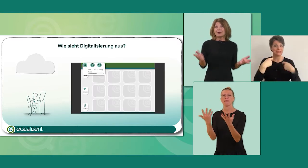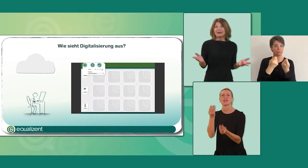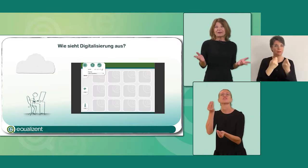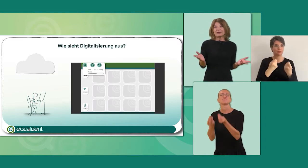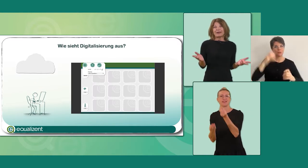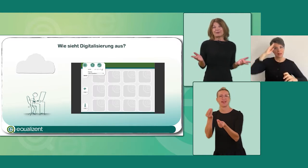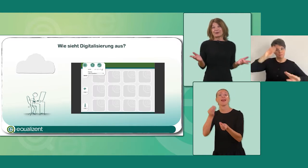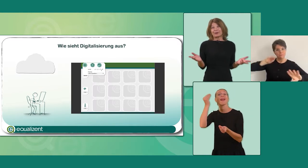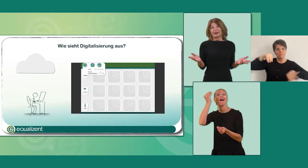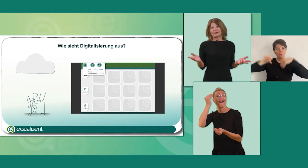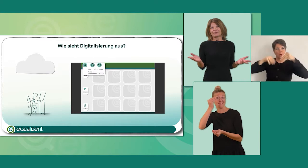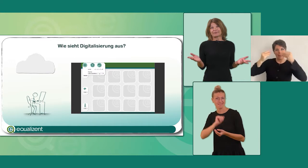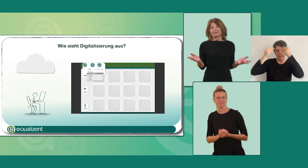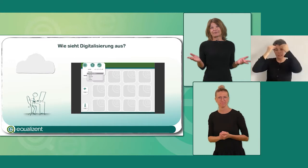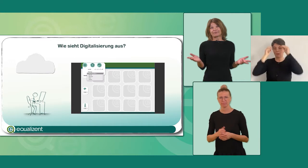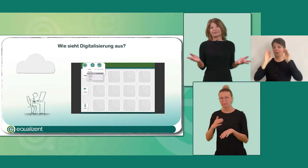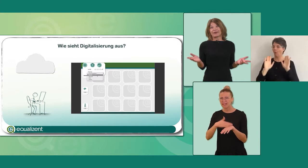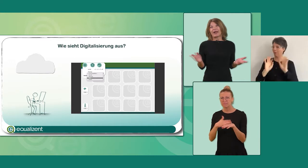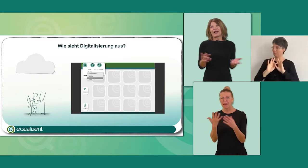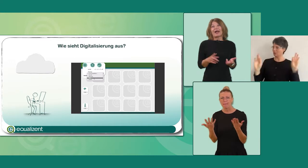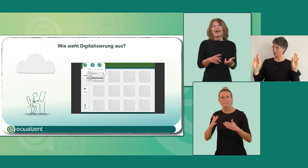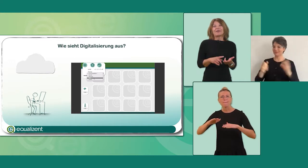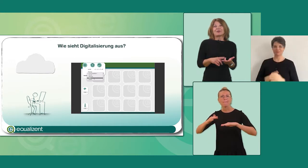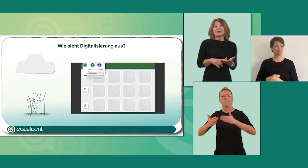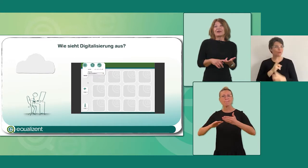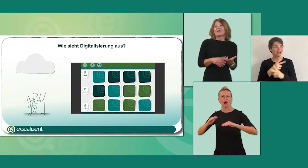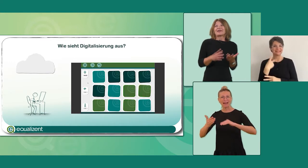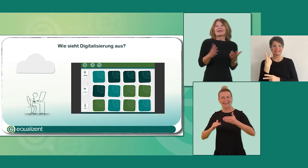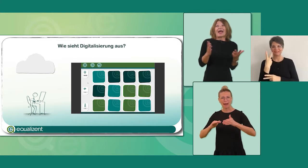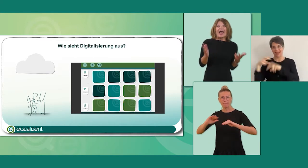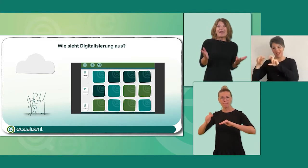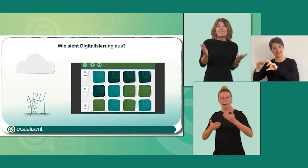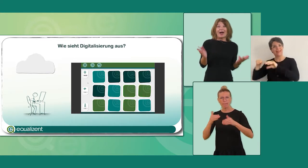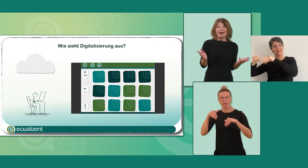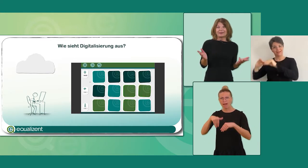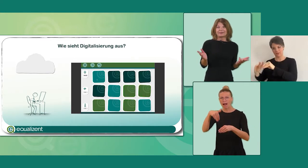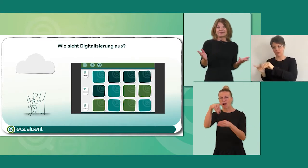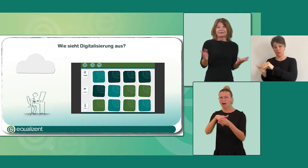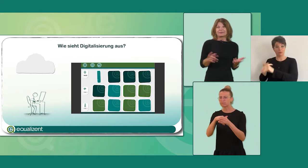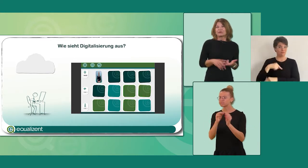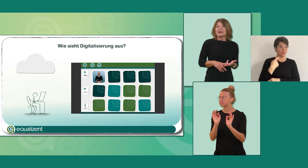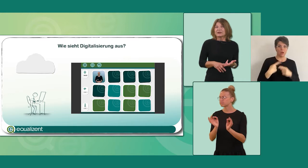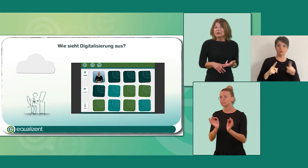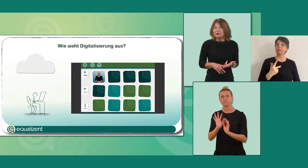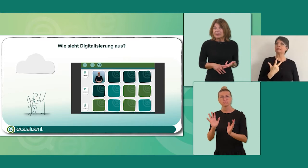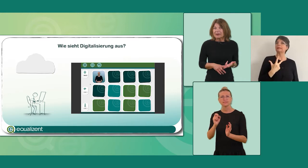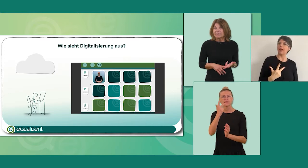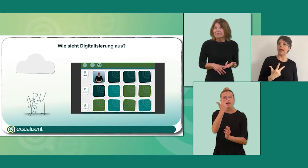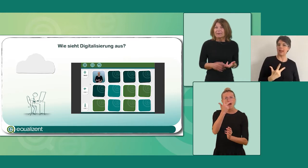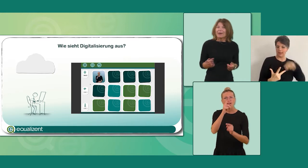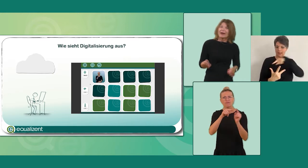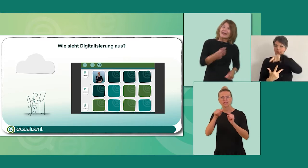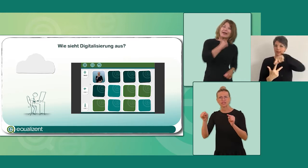Unser Memory ist etwas ganz Besonderes. Es besteht aus 3 Paaren. Das ist nicht